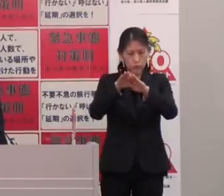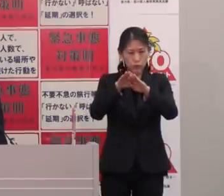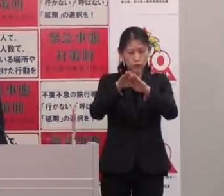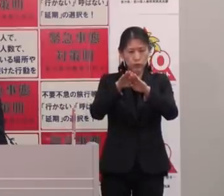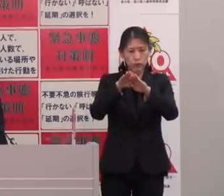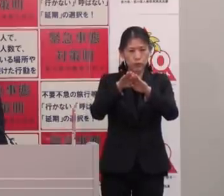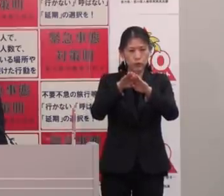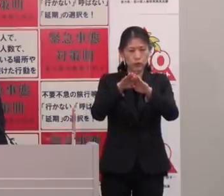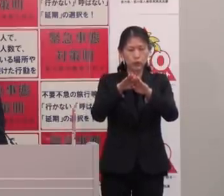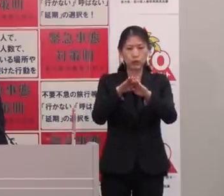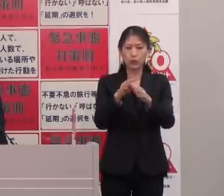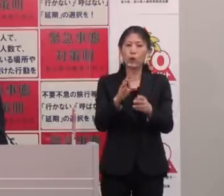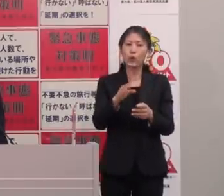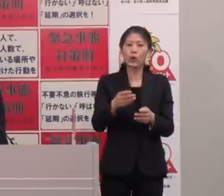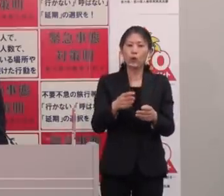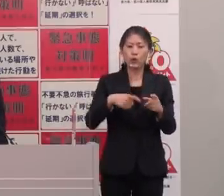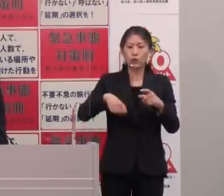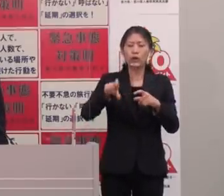れくらいの規模を